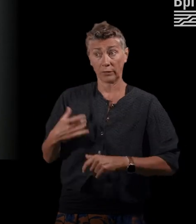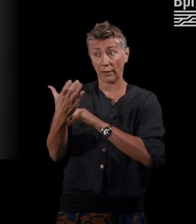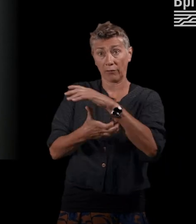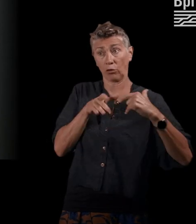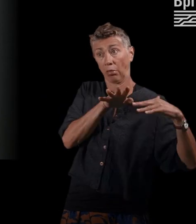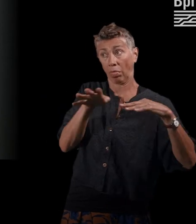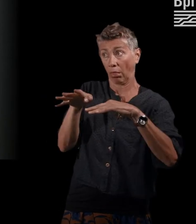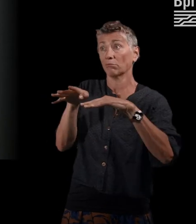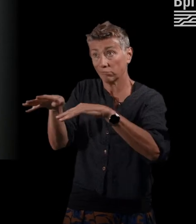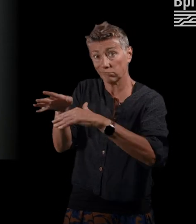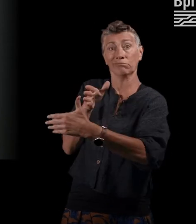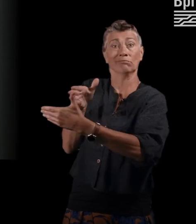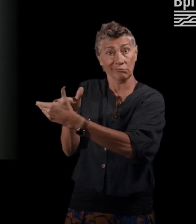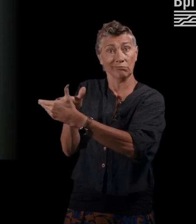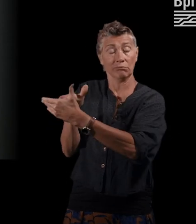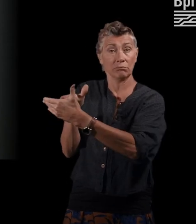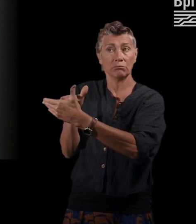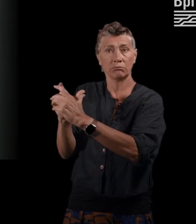la révolution s'arrête face à ce gouvernement